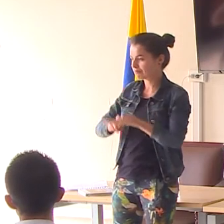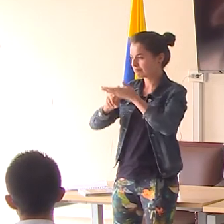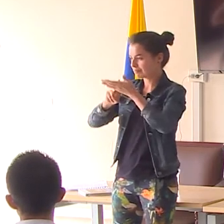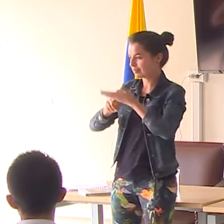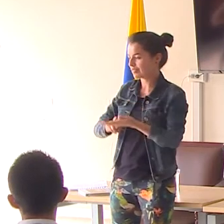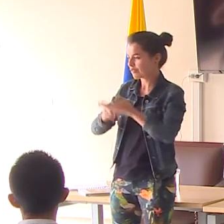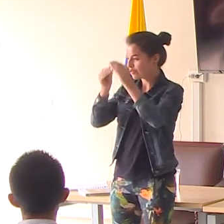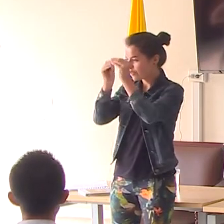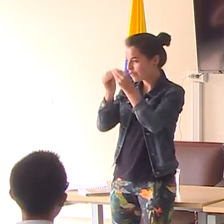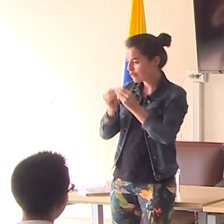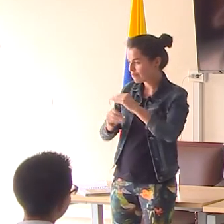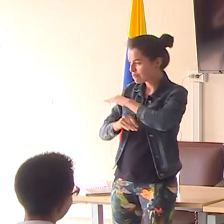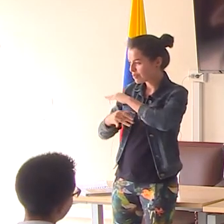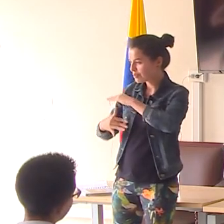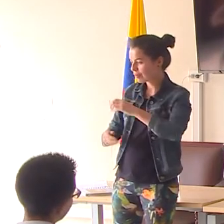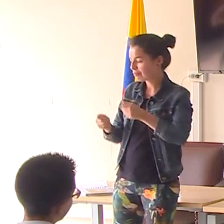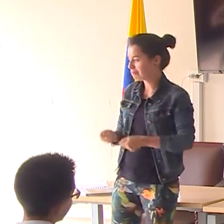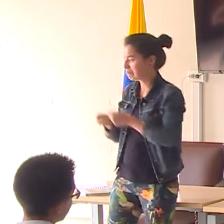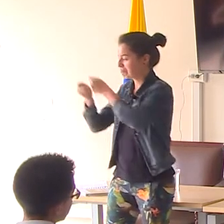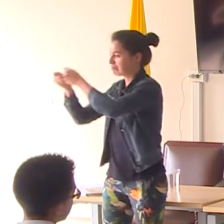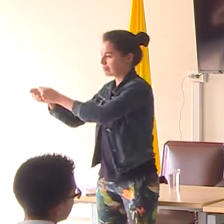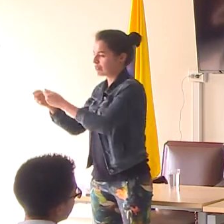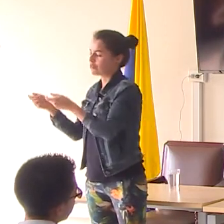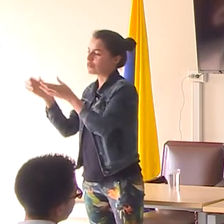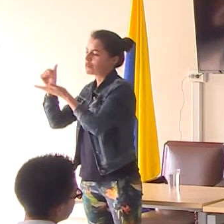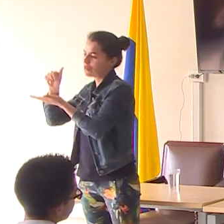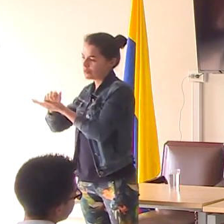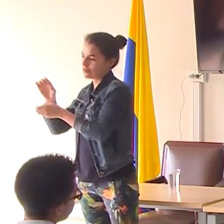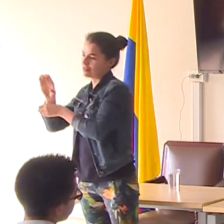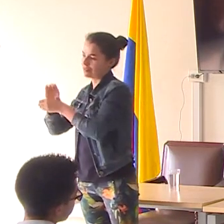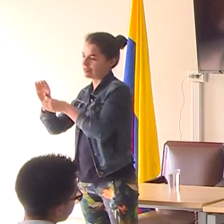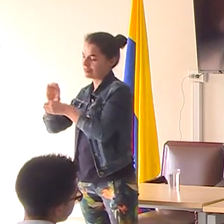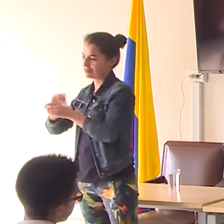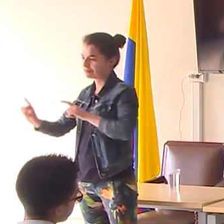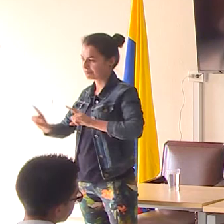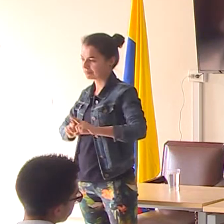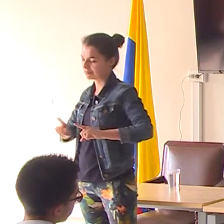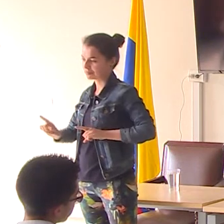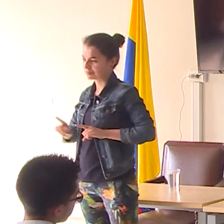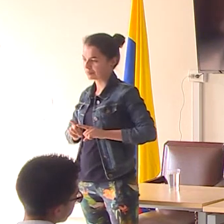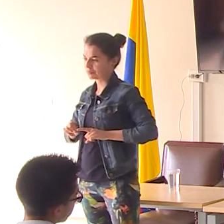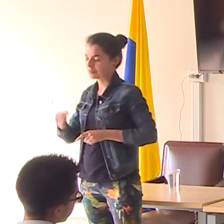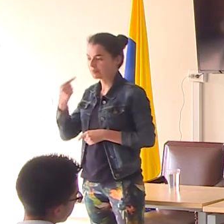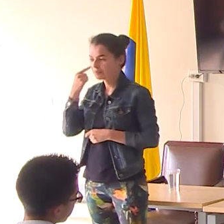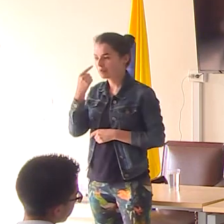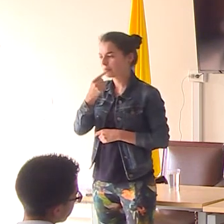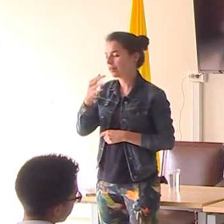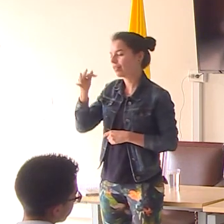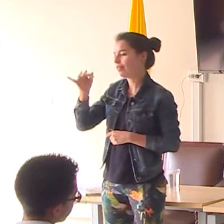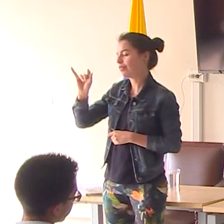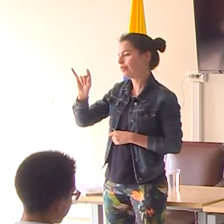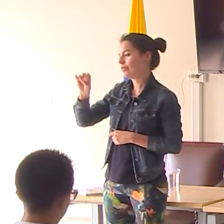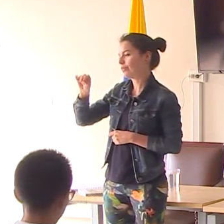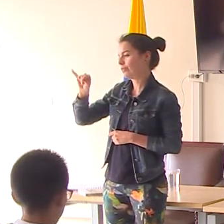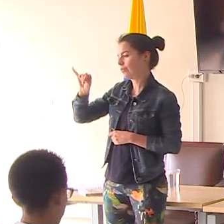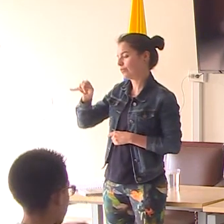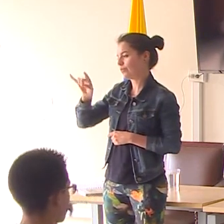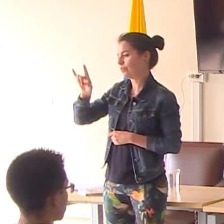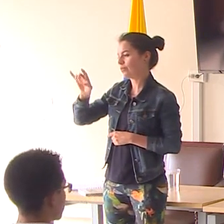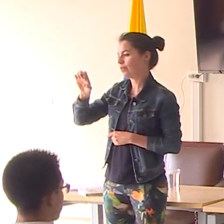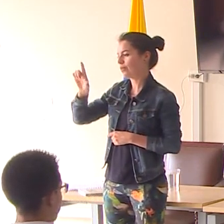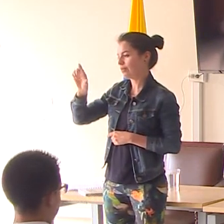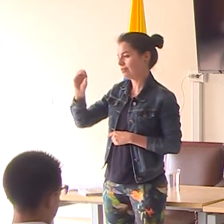morfológica en todo el área minera del tunjuelo entonces vamos viendo como acá en el tunjuelo se concentra la minería se concentra el